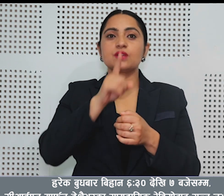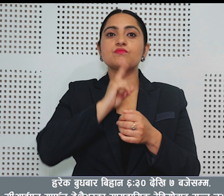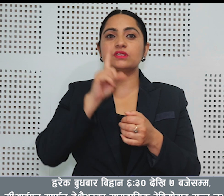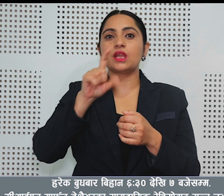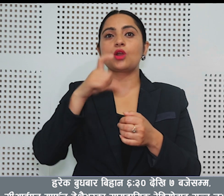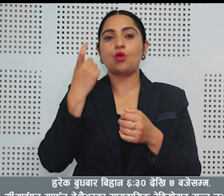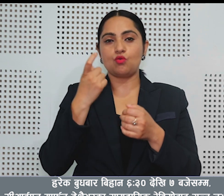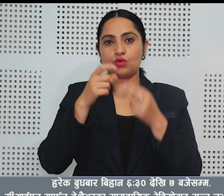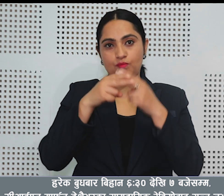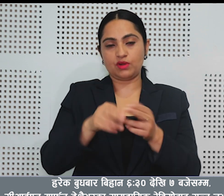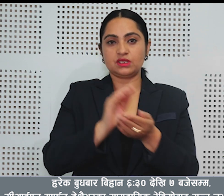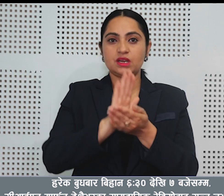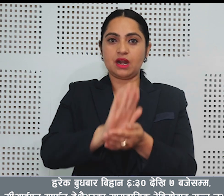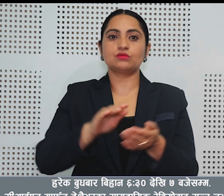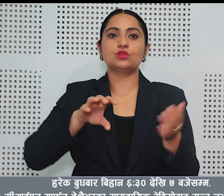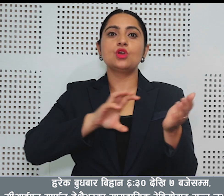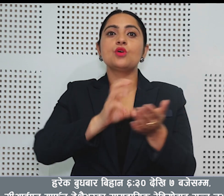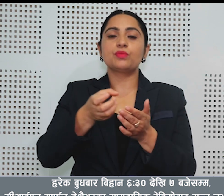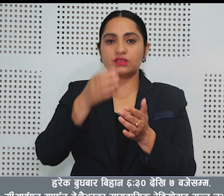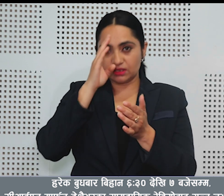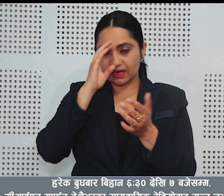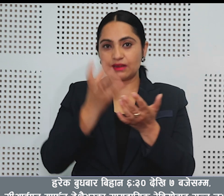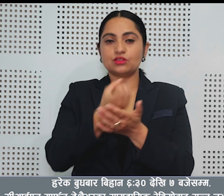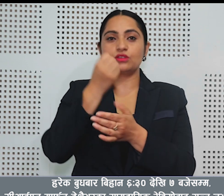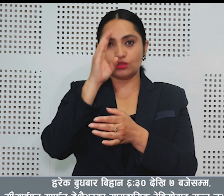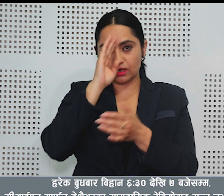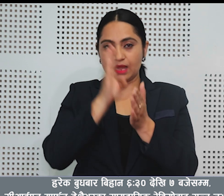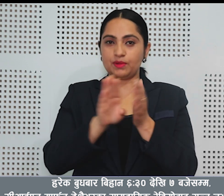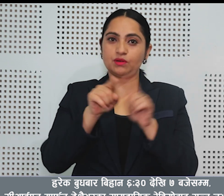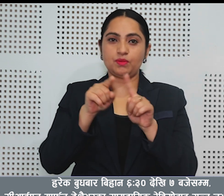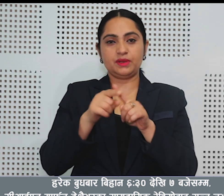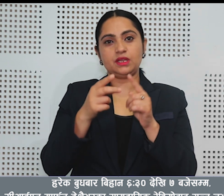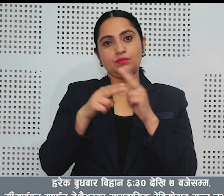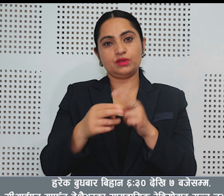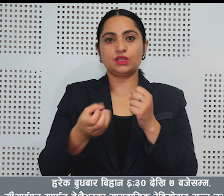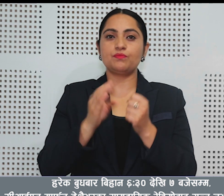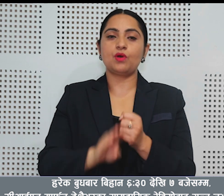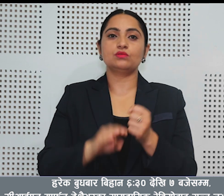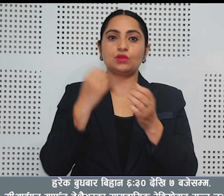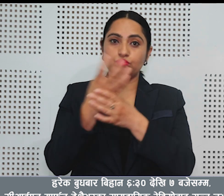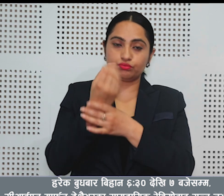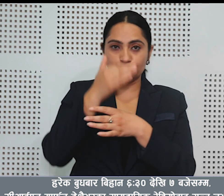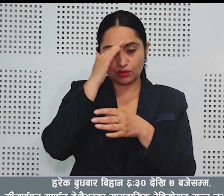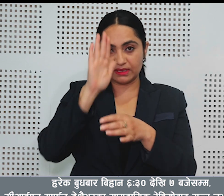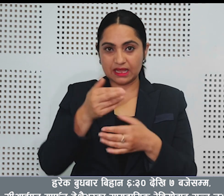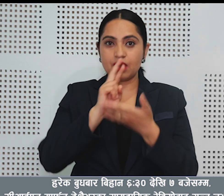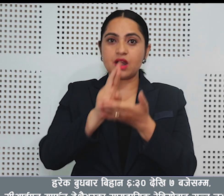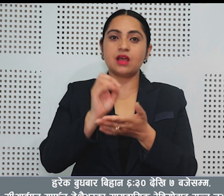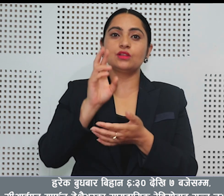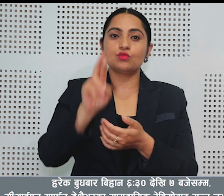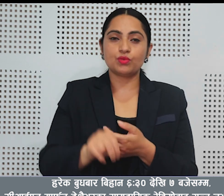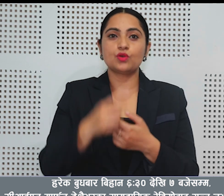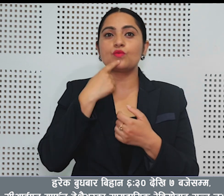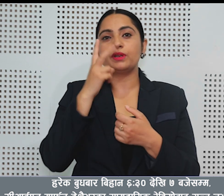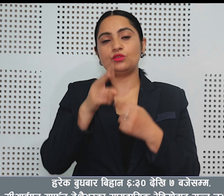छुट्याउँछौँ र प्रदेश सरकार र सङ्घीय सरकारबाट नै हामीलाई त्यसमा बजेट उपलब्ध हुन्छ र विपद आएको खण्डमा अब उद्धार गर्नु पर्यो, राहत उपलब्ध गराउनु